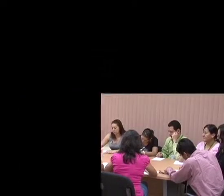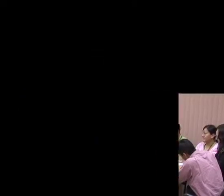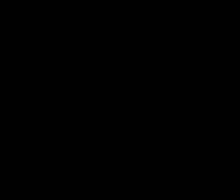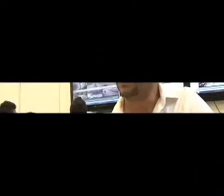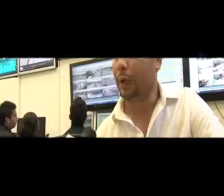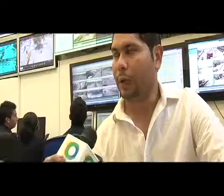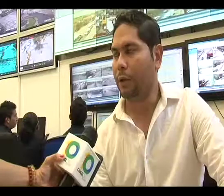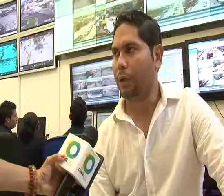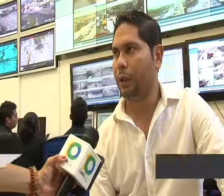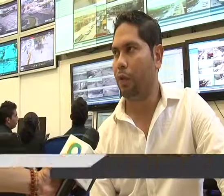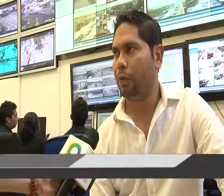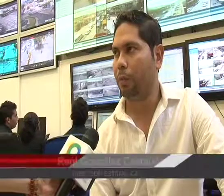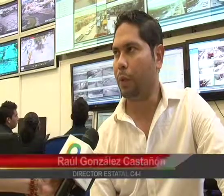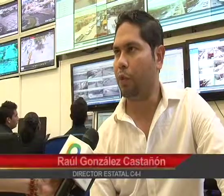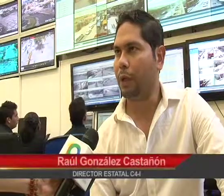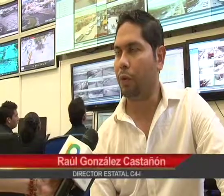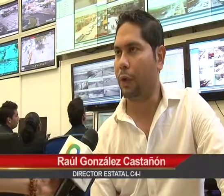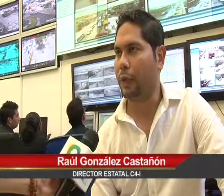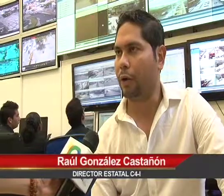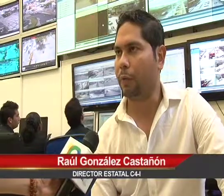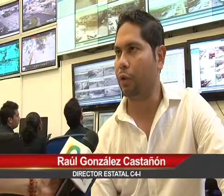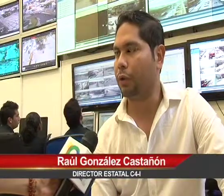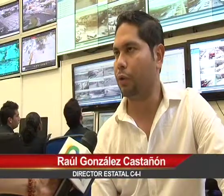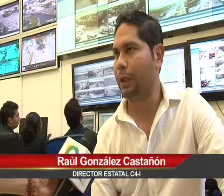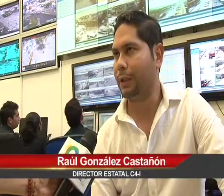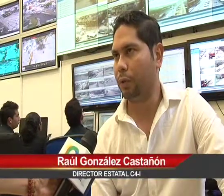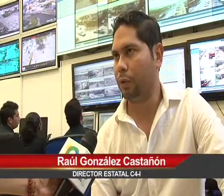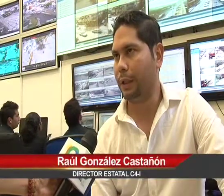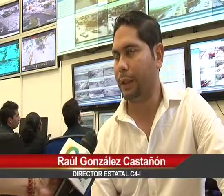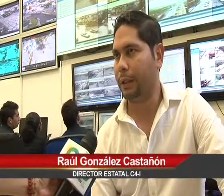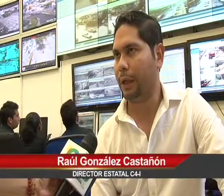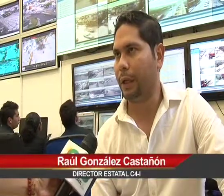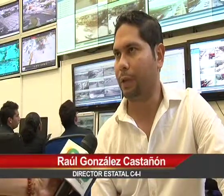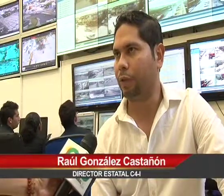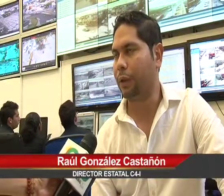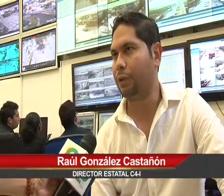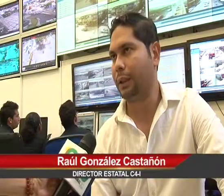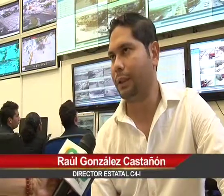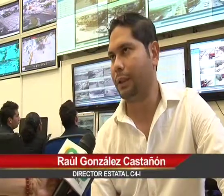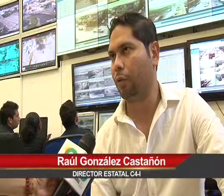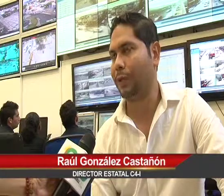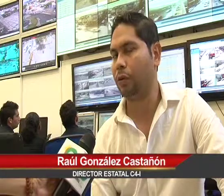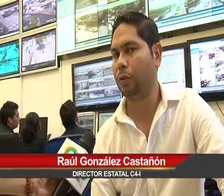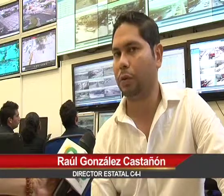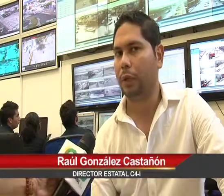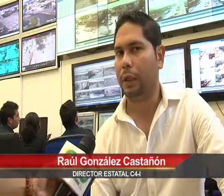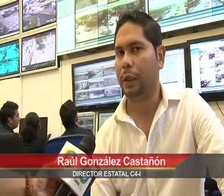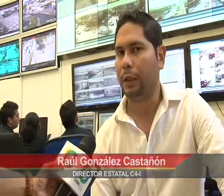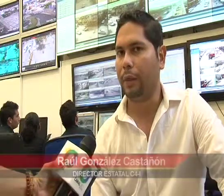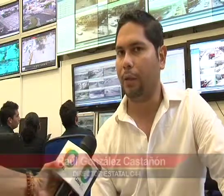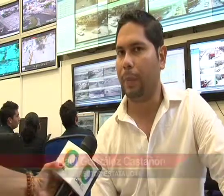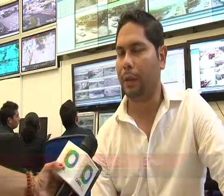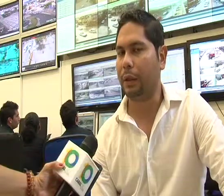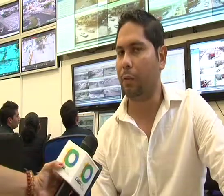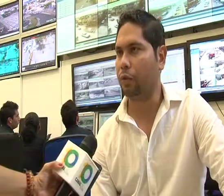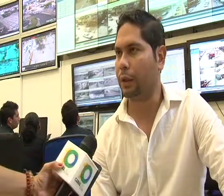videovigilancia. El año anterior pudimos acudir a la Comisión Nacional de Seguridad, a la reunión nacional de C4s, y compartíamos entre